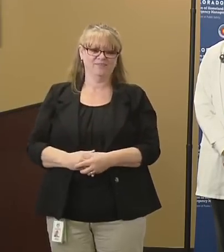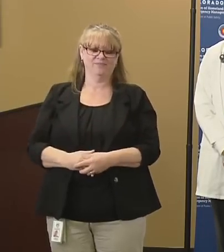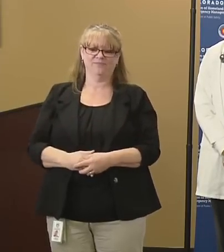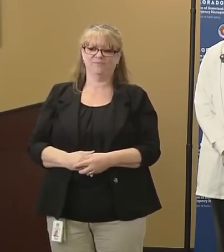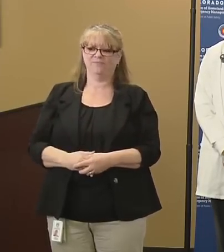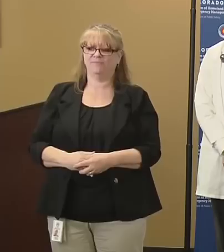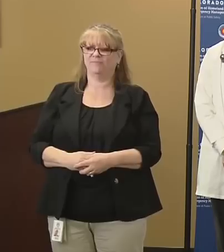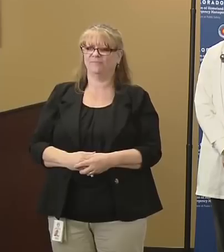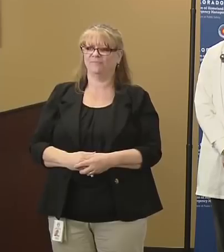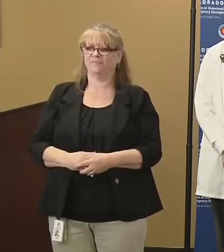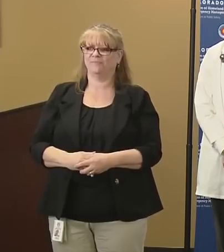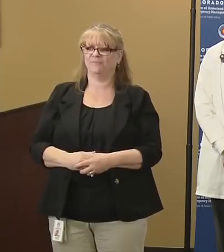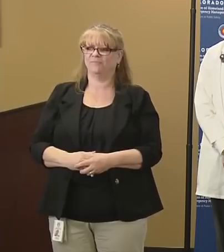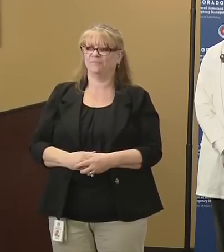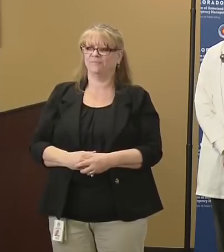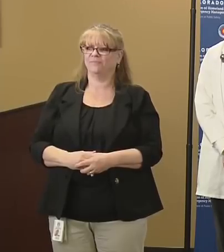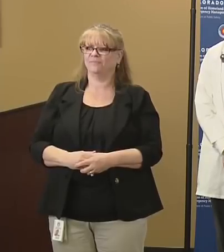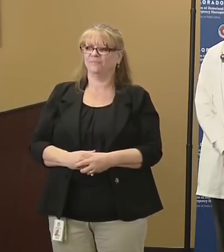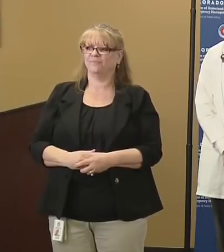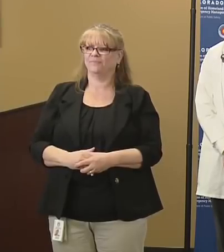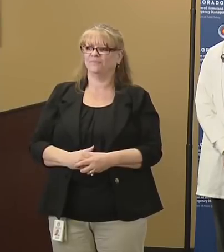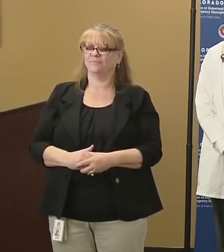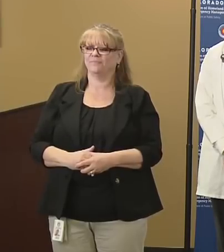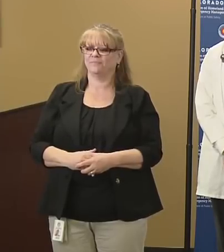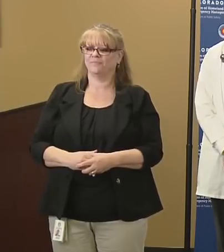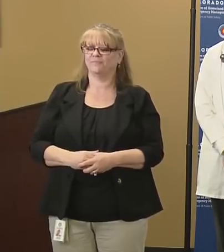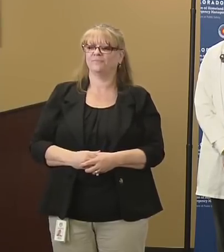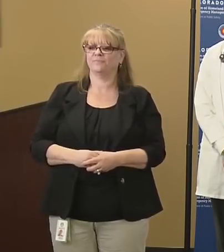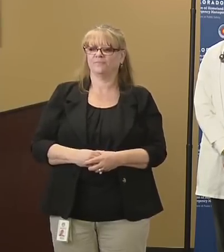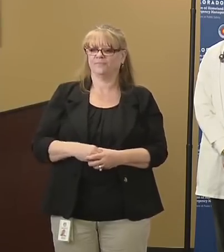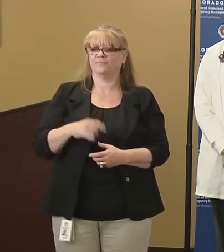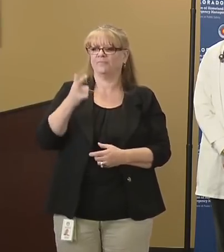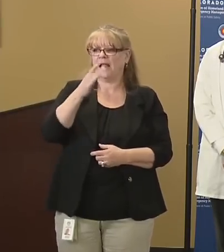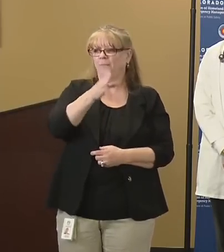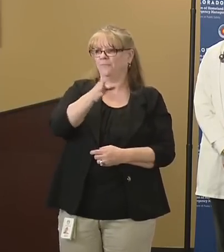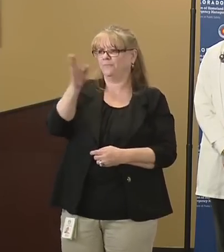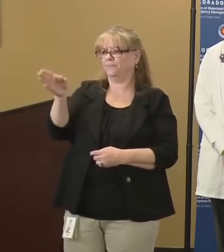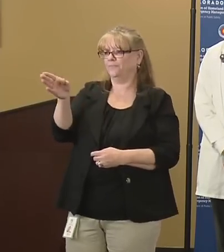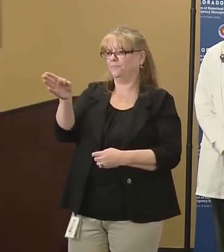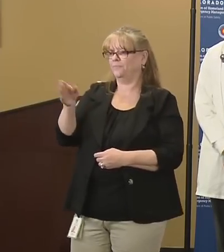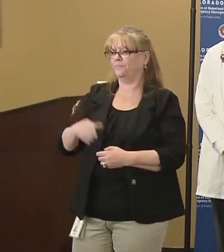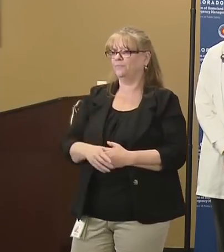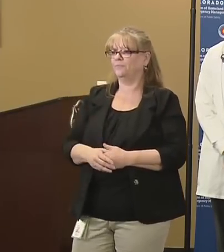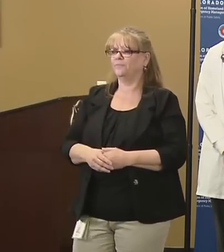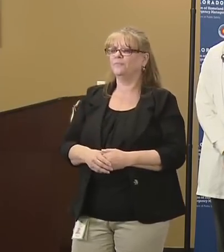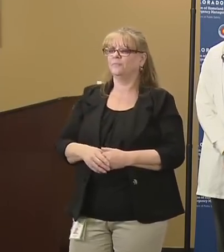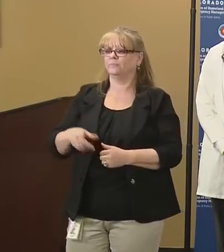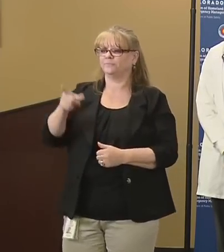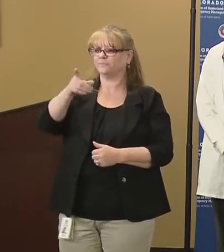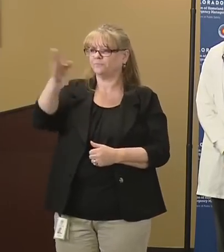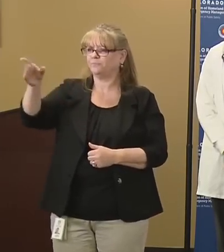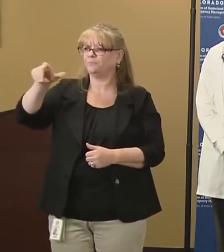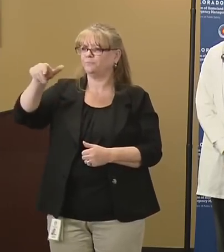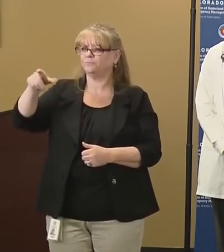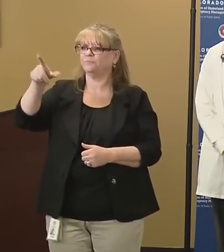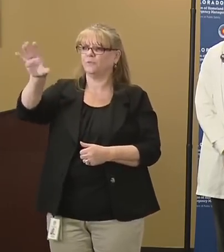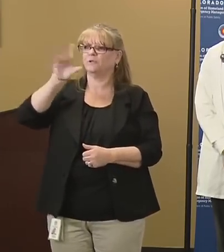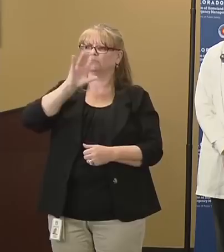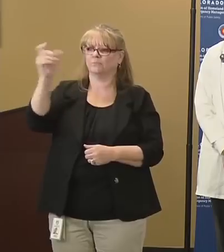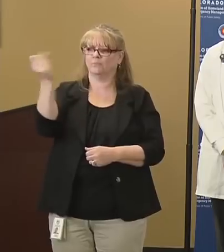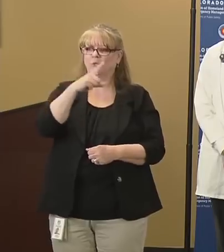nacional. Yes. Buenas tardes, gobernador. El coronavirus comenzó realmente